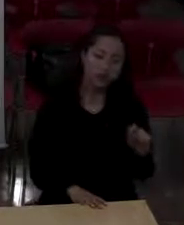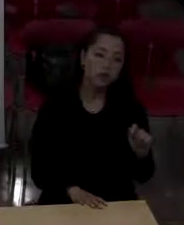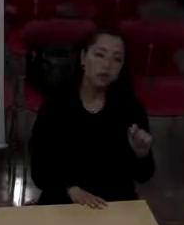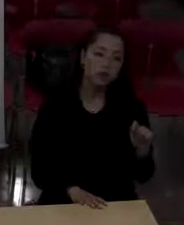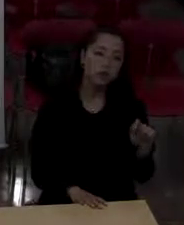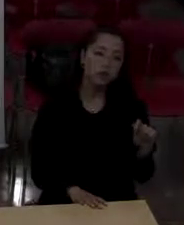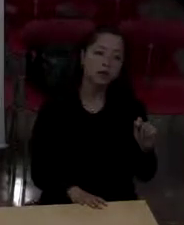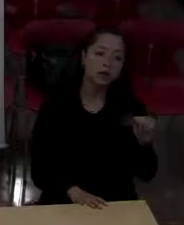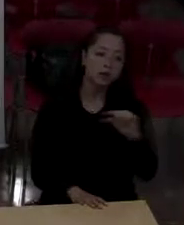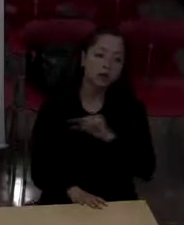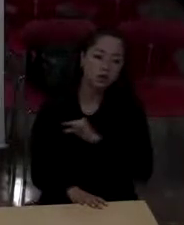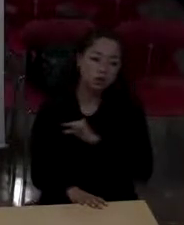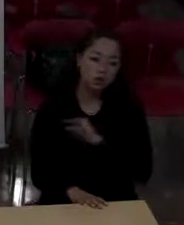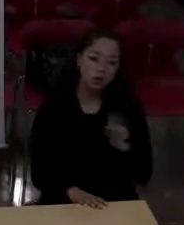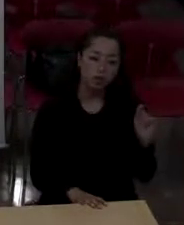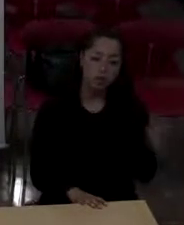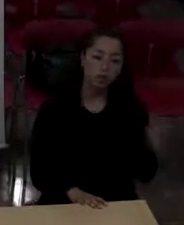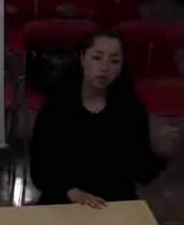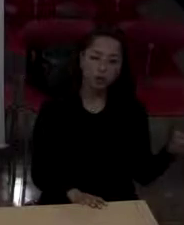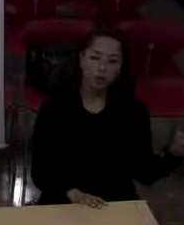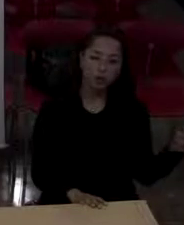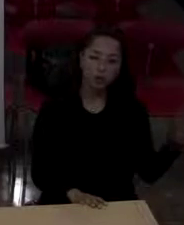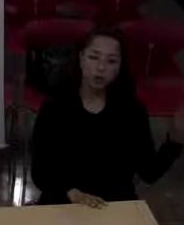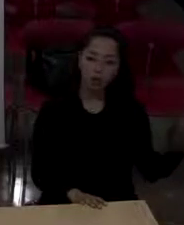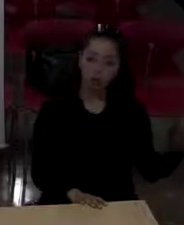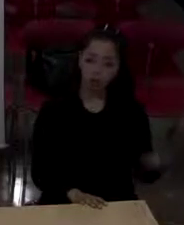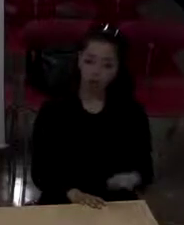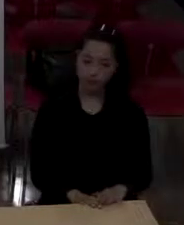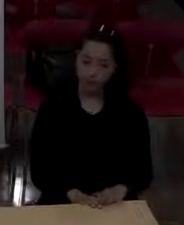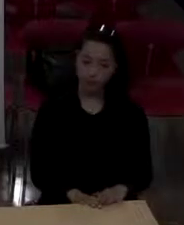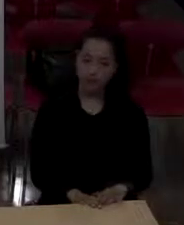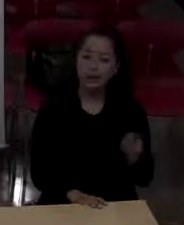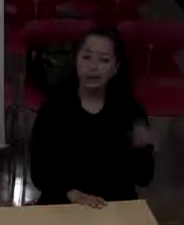@insor.gov.co, la doctora Luz Betty Fonseca.